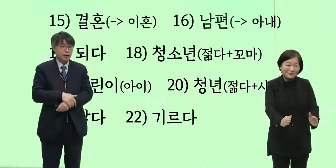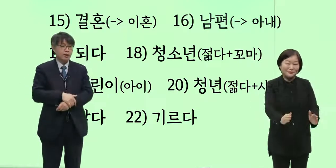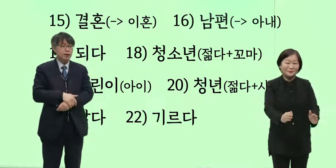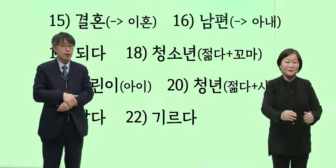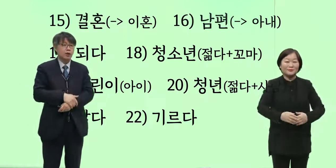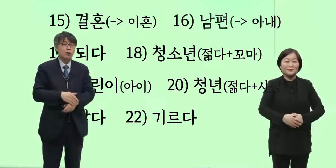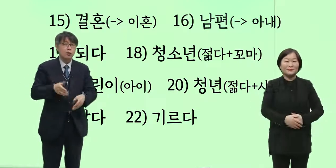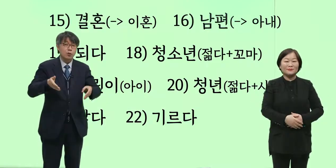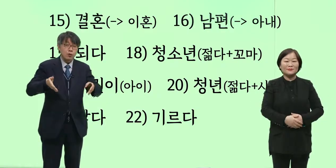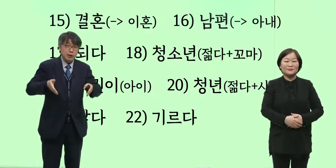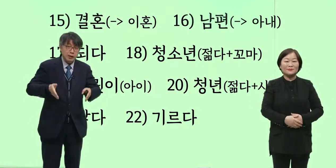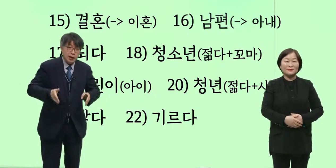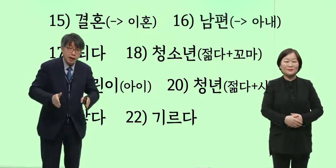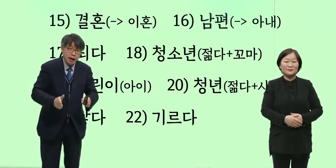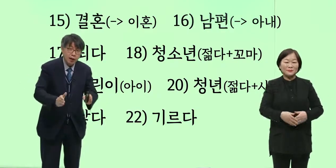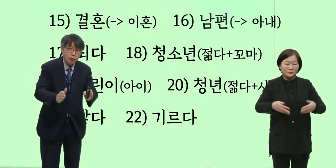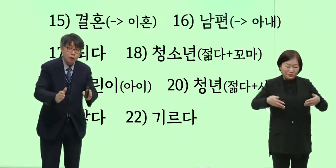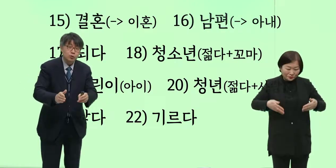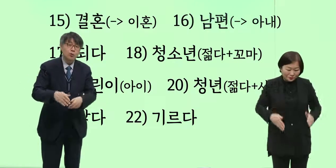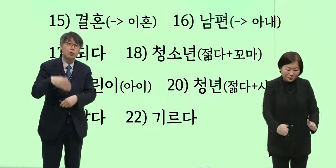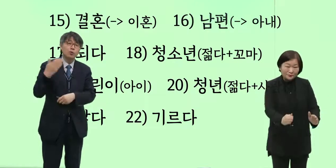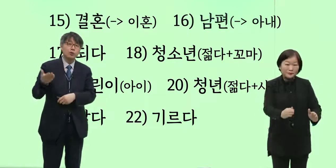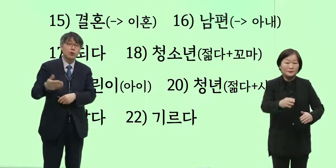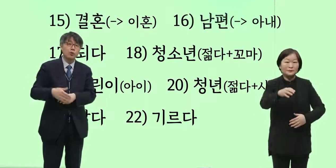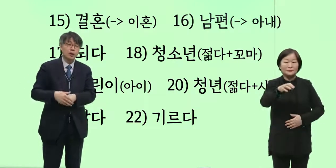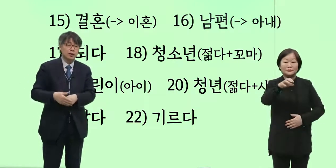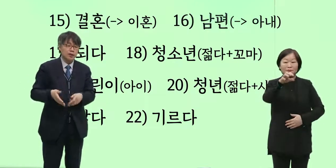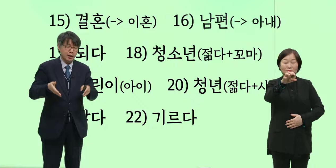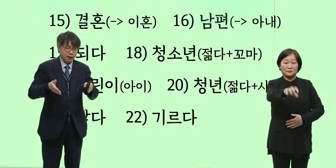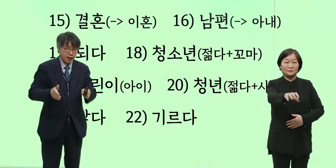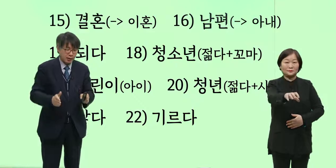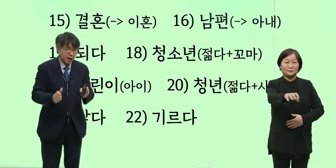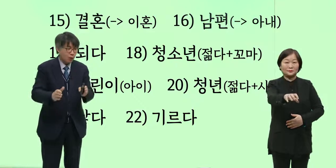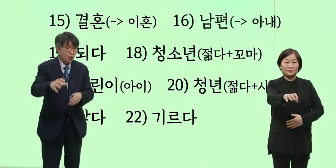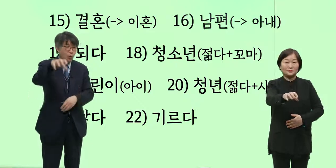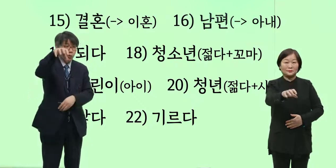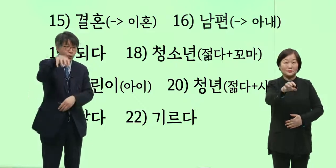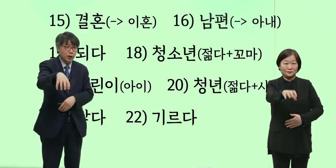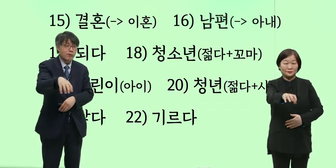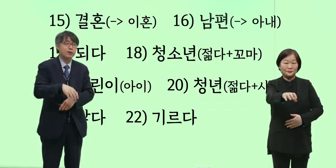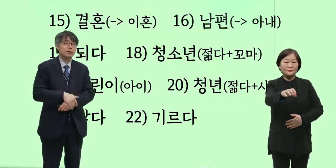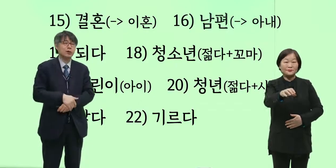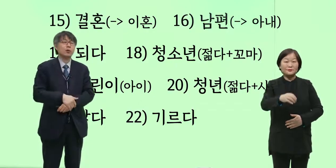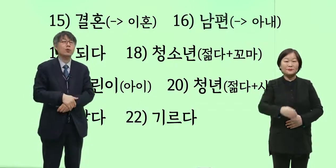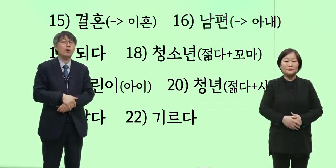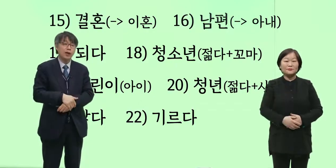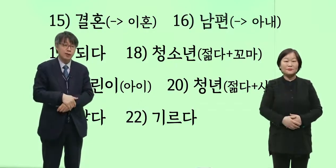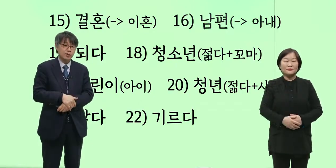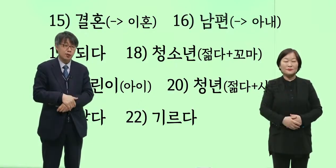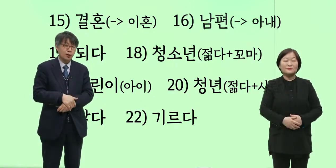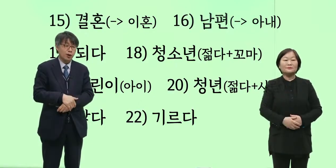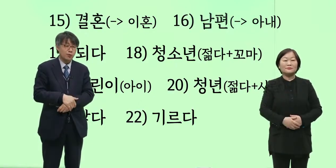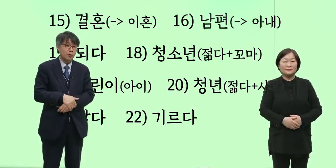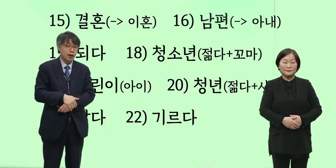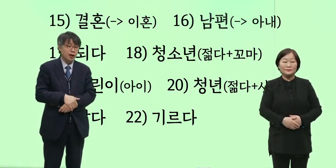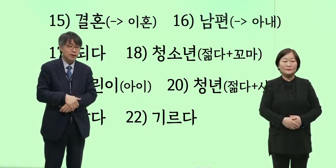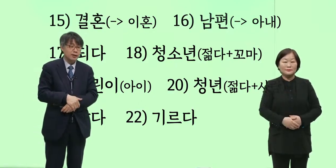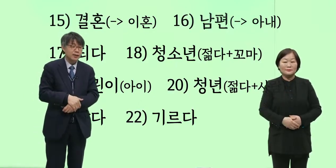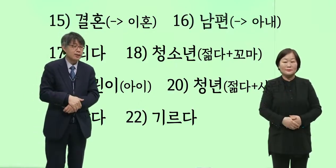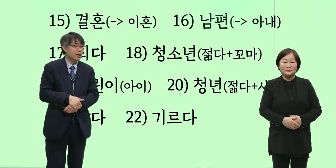이렇게 하고 나타하고 조금 오늘 배우게 될 텐데 나타하고 곧하면 고향입니다. 고향.